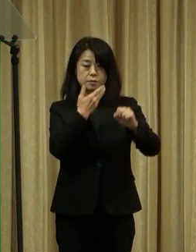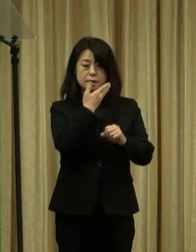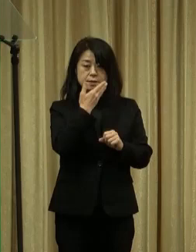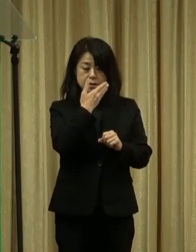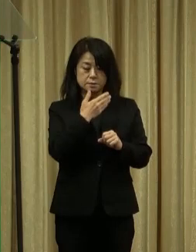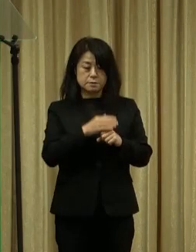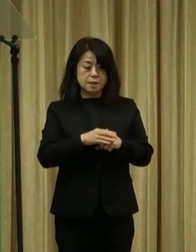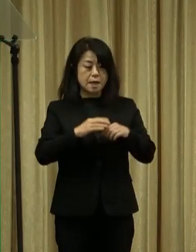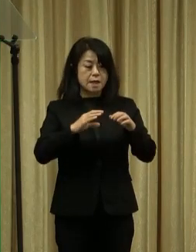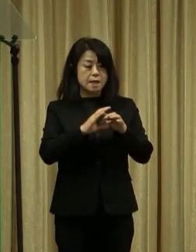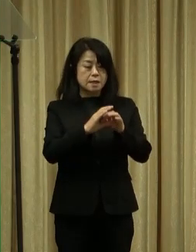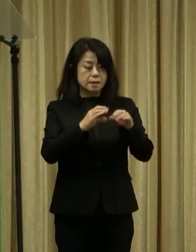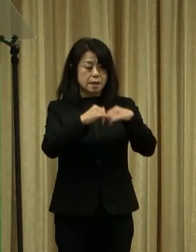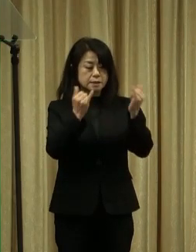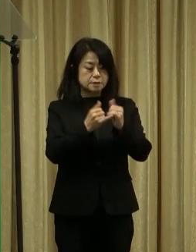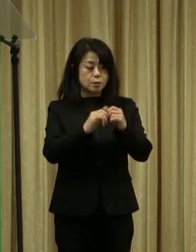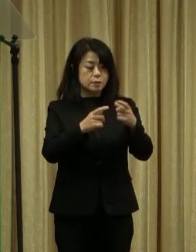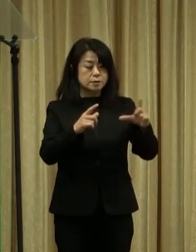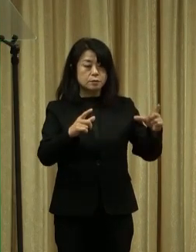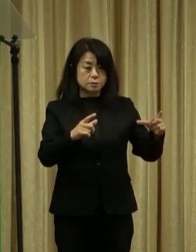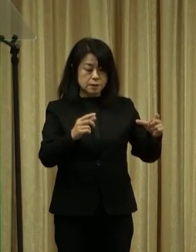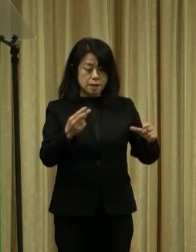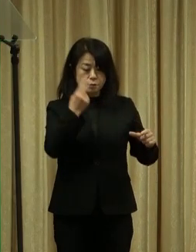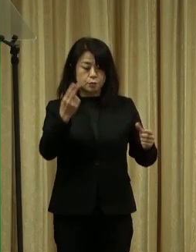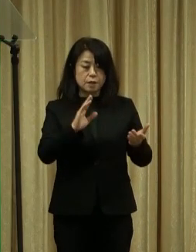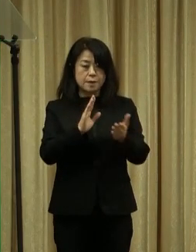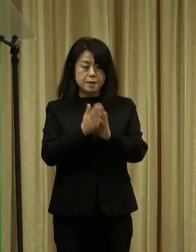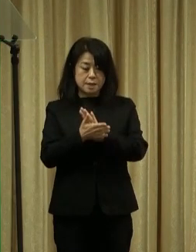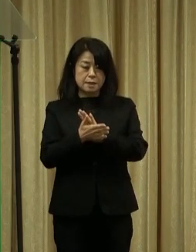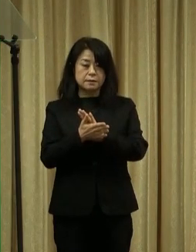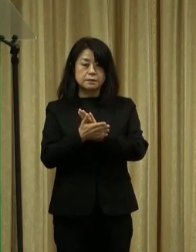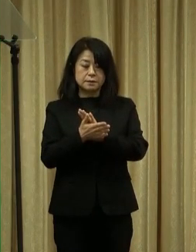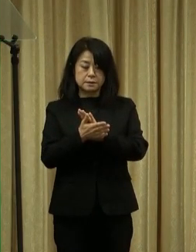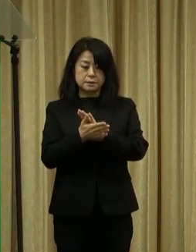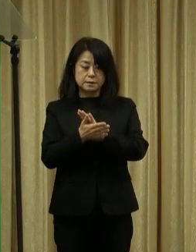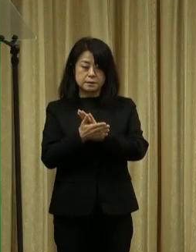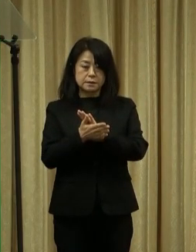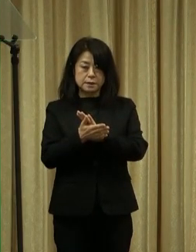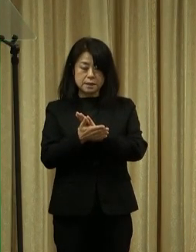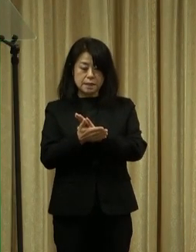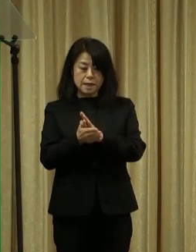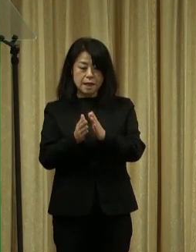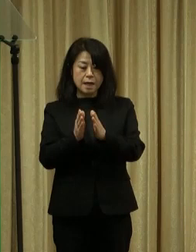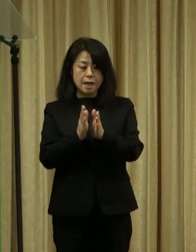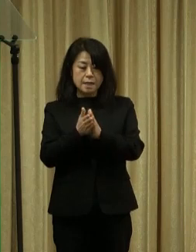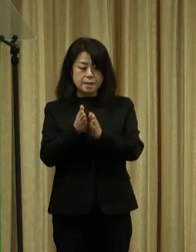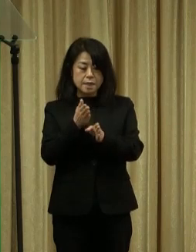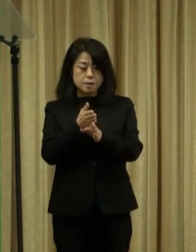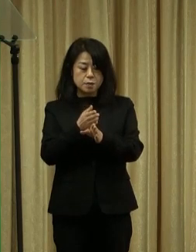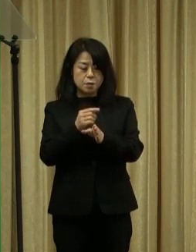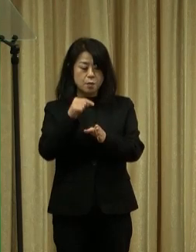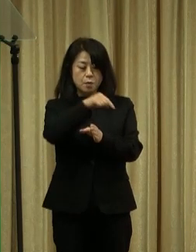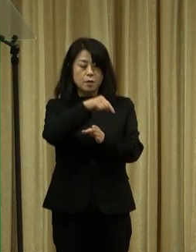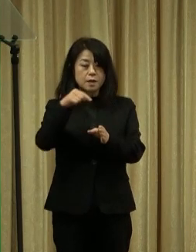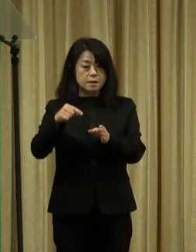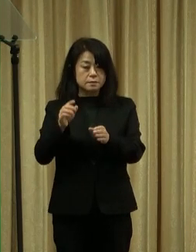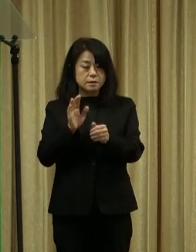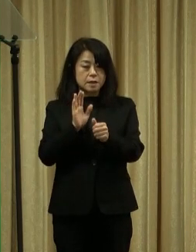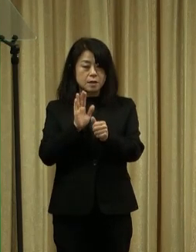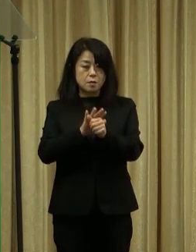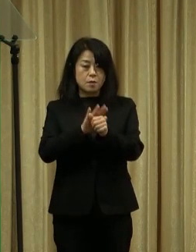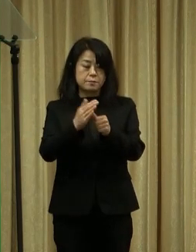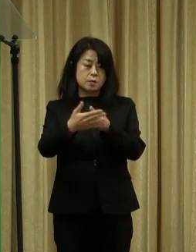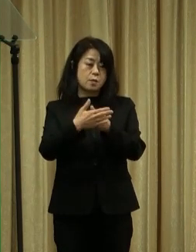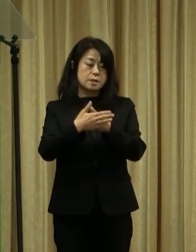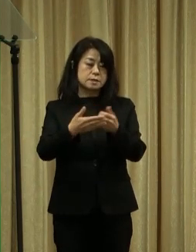人口を増やしていくことにより、富山県を県境を超えて応援してくださる、方